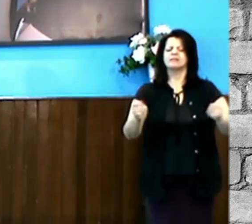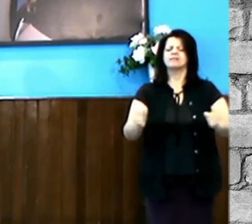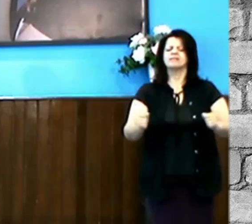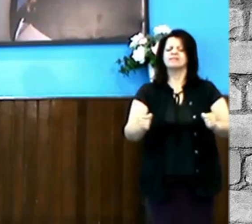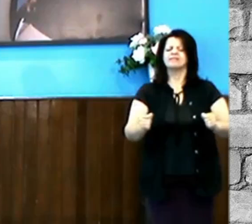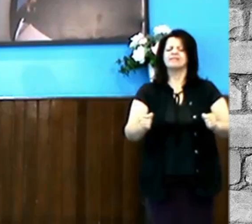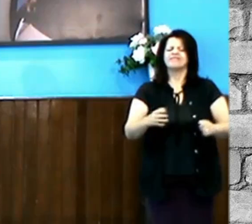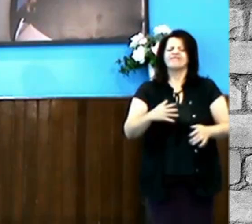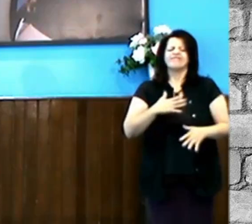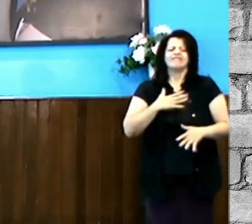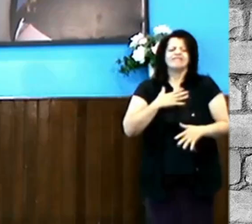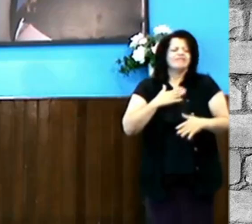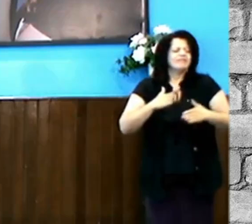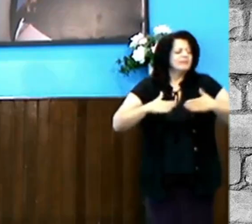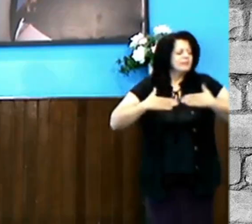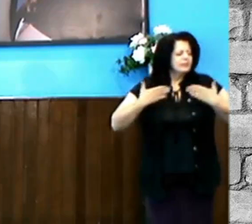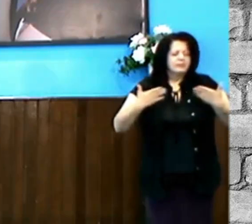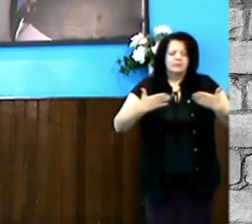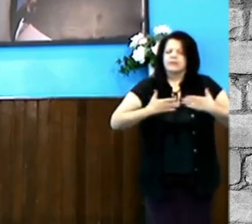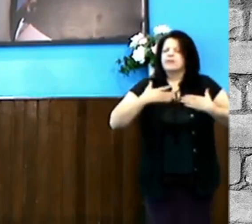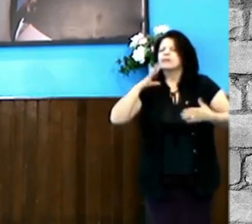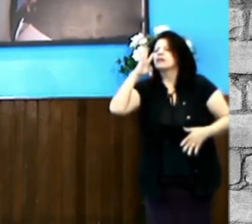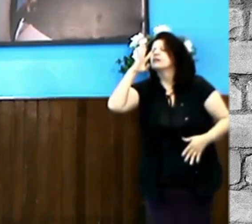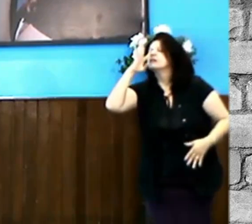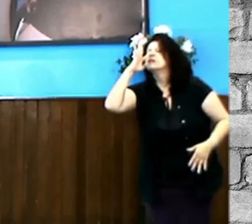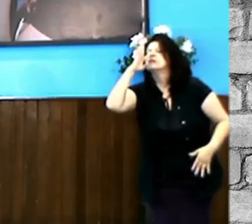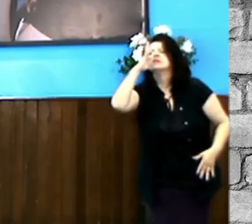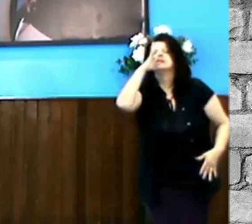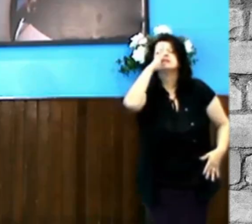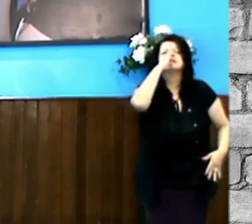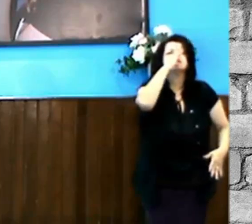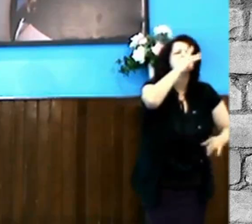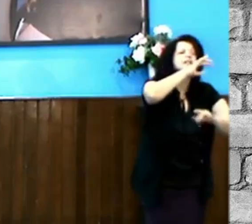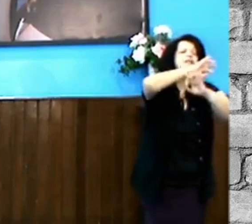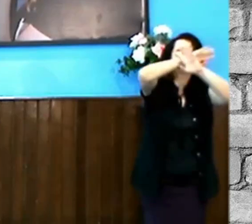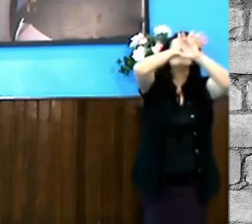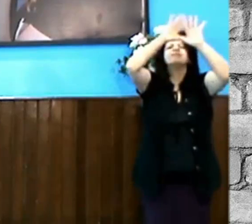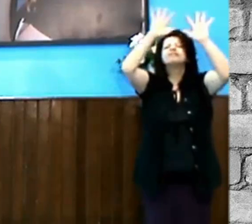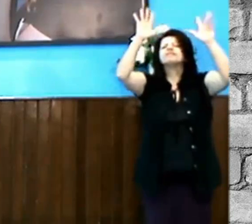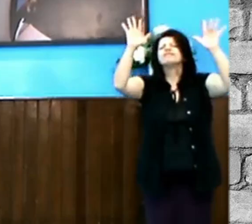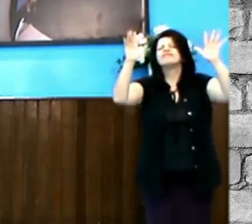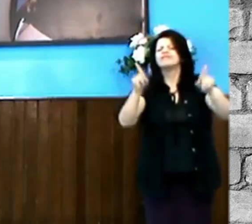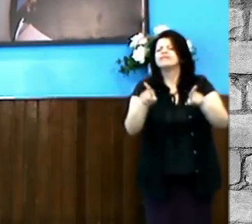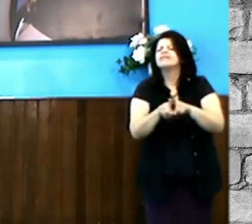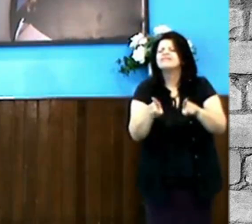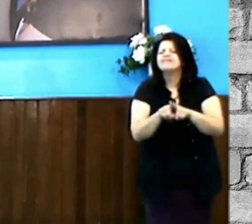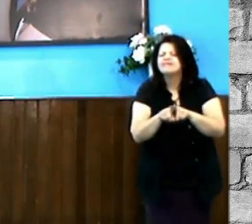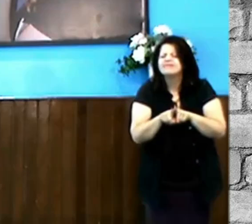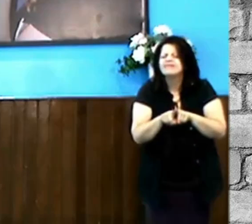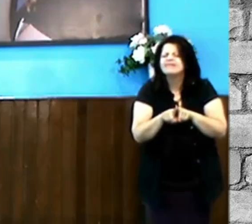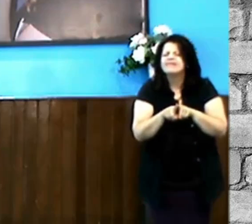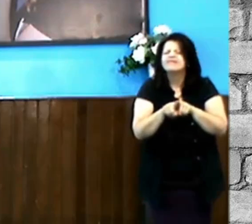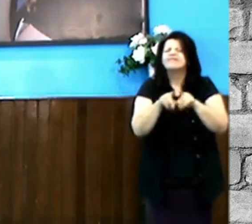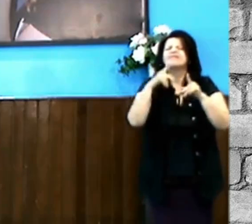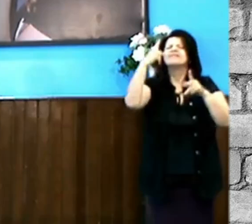um misto de alegria e de admiração diante da tua glória e majestade, ao mesmo tempo que